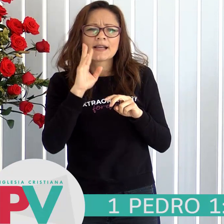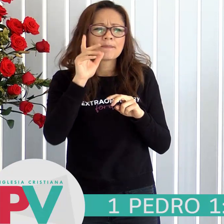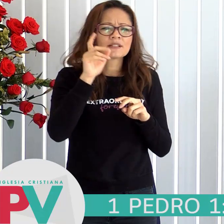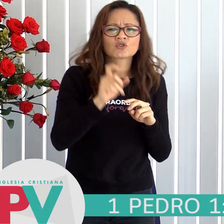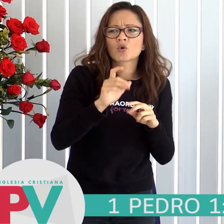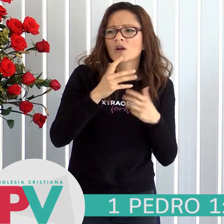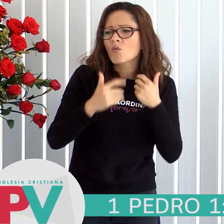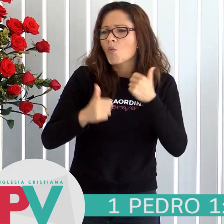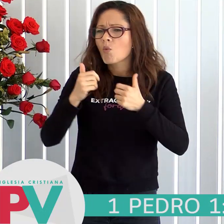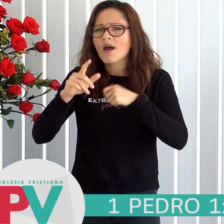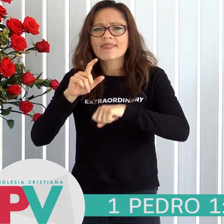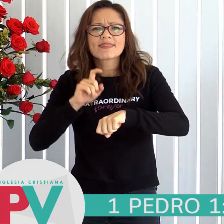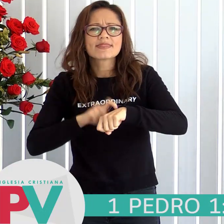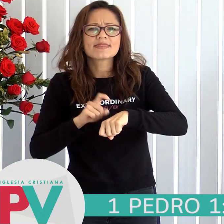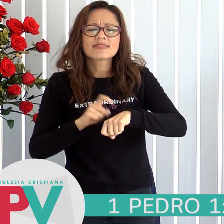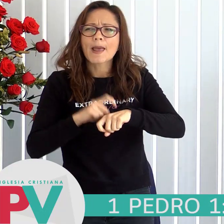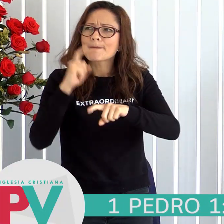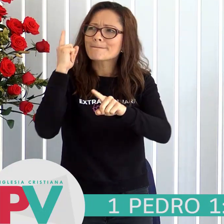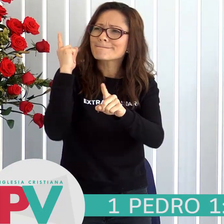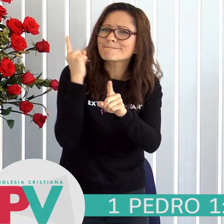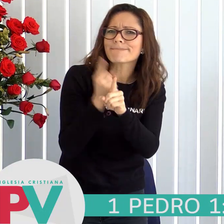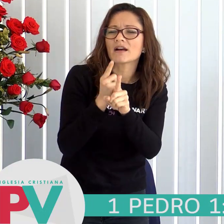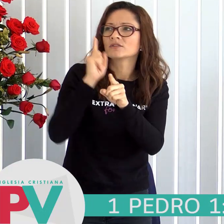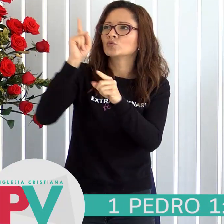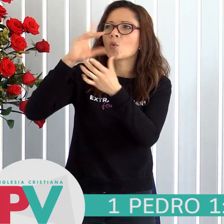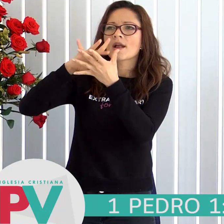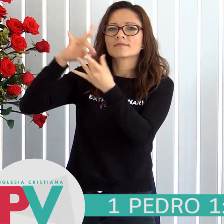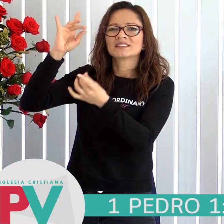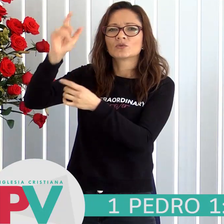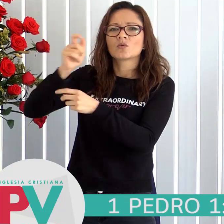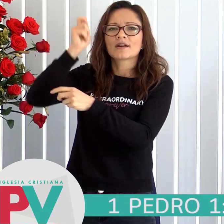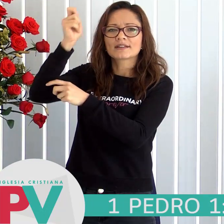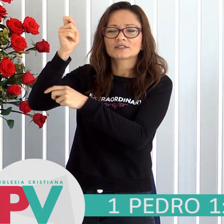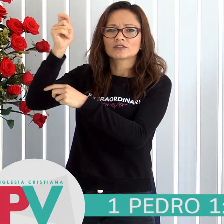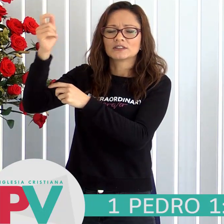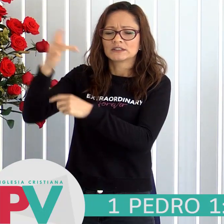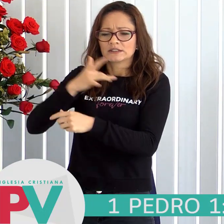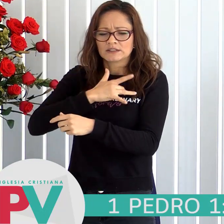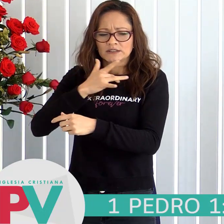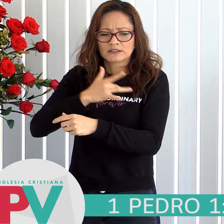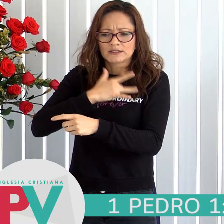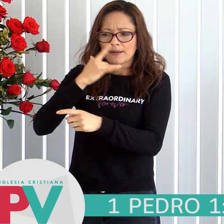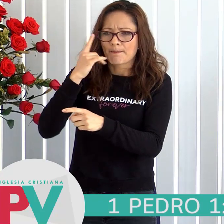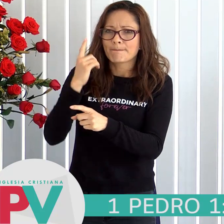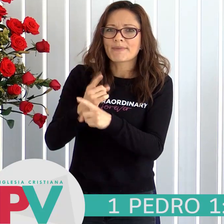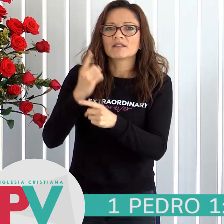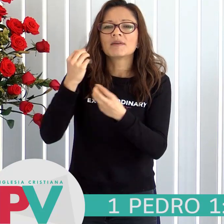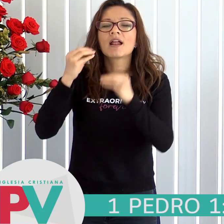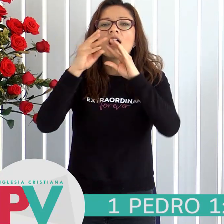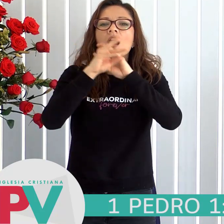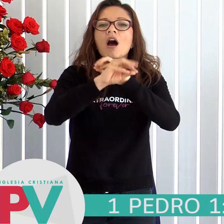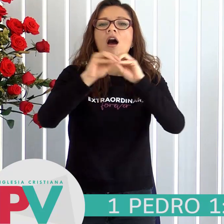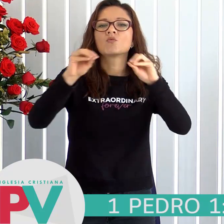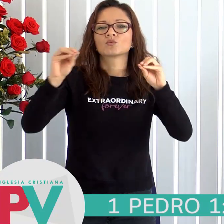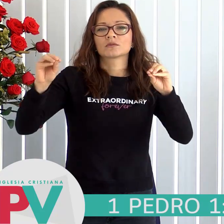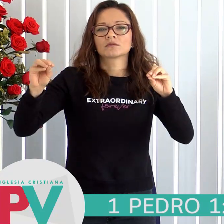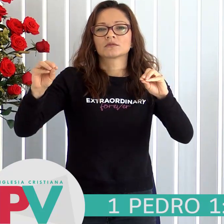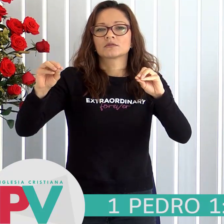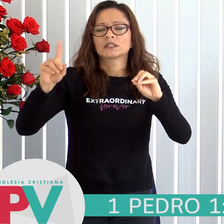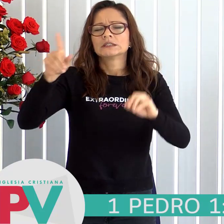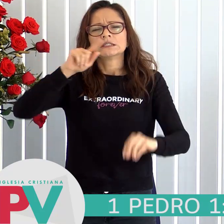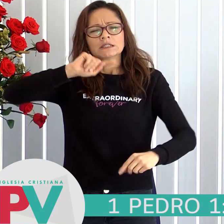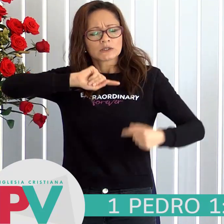y qué tiempo indicaba el Espíritu de Cristo que estaba en ellos, el cual anunciaba de antemano